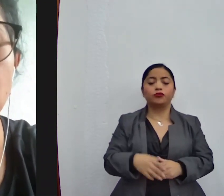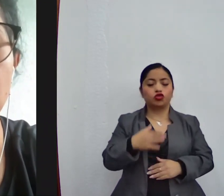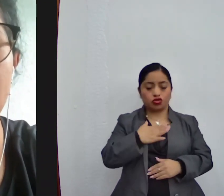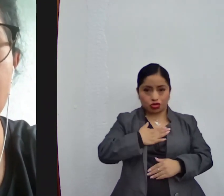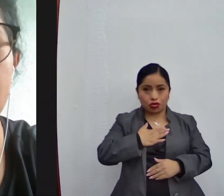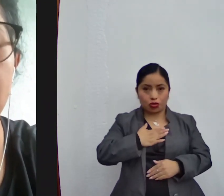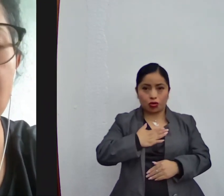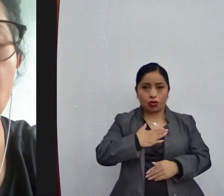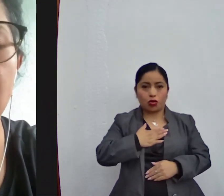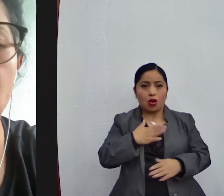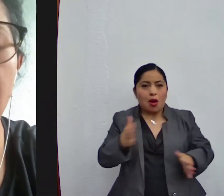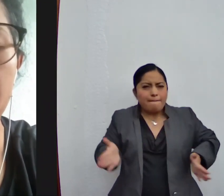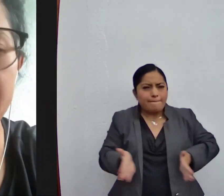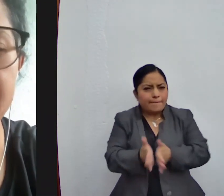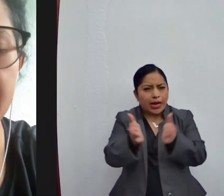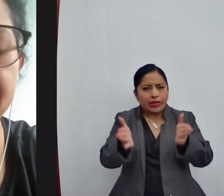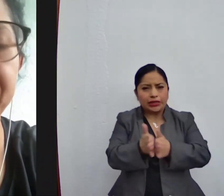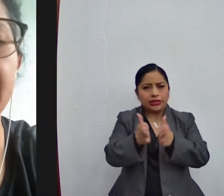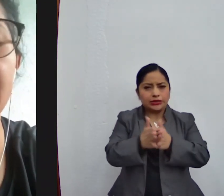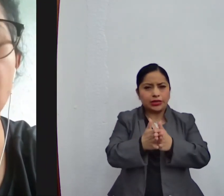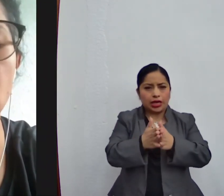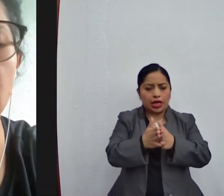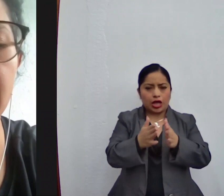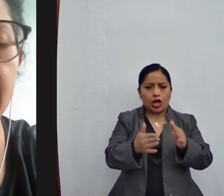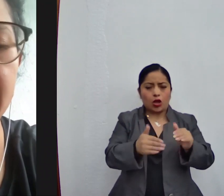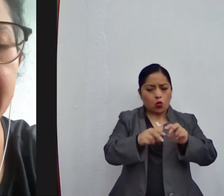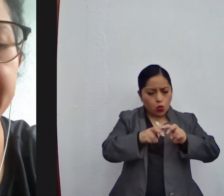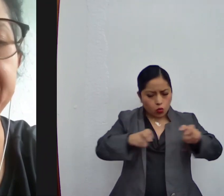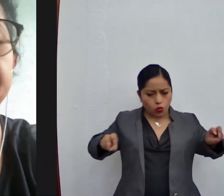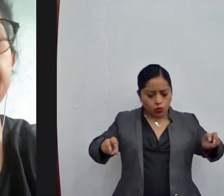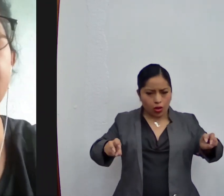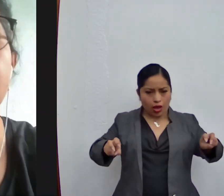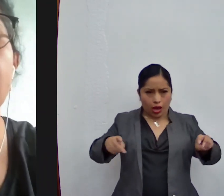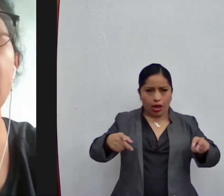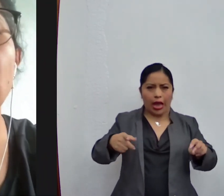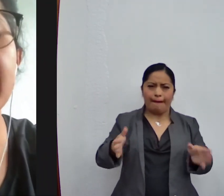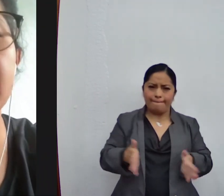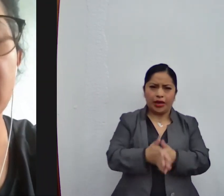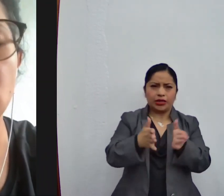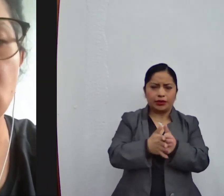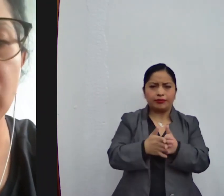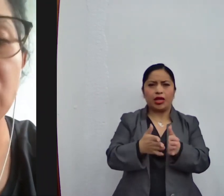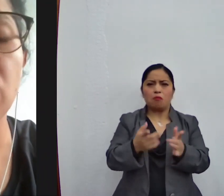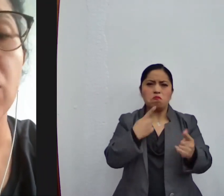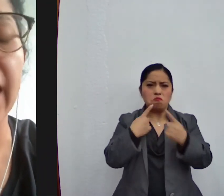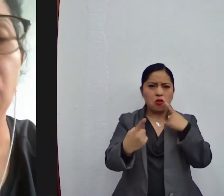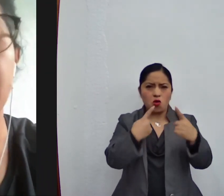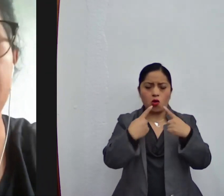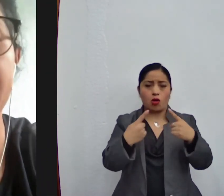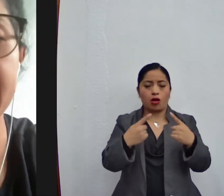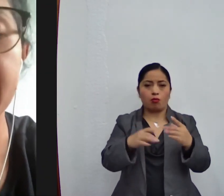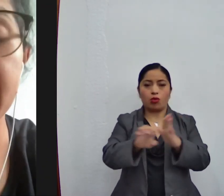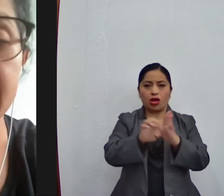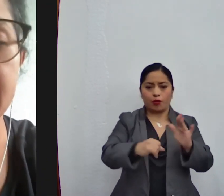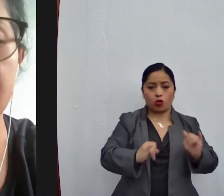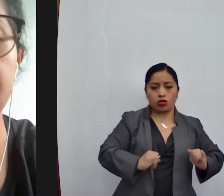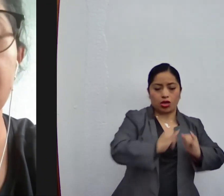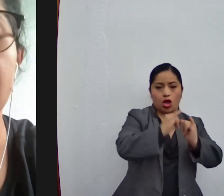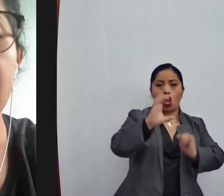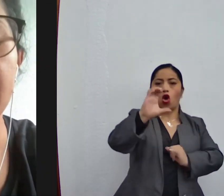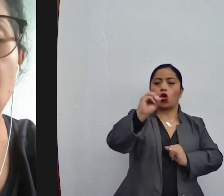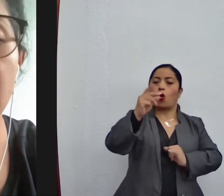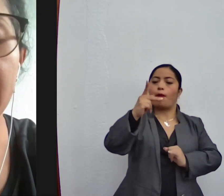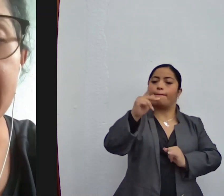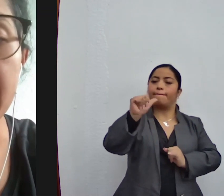Recientemente estuvimos participando en una mesa en donde algunas instituciones como la COBAMES,